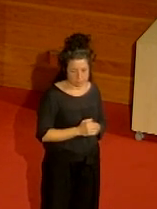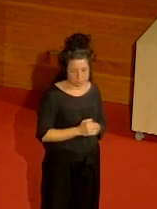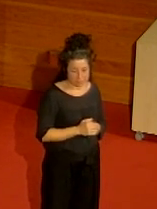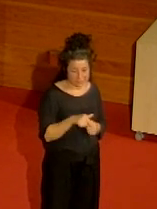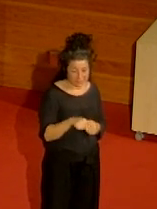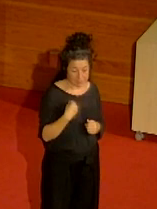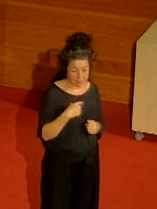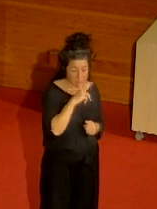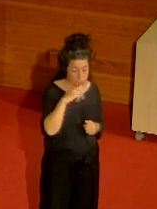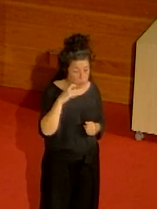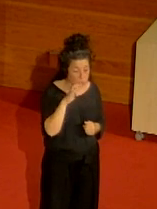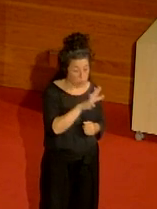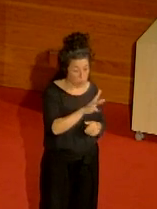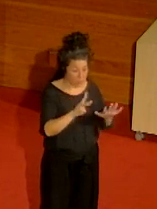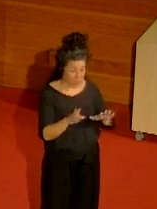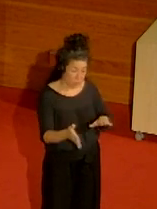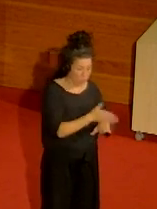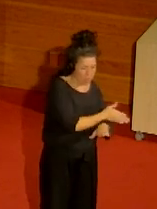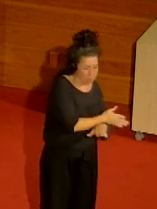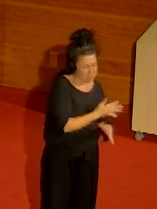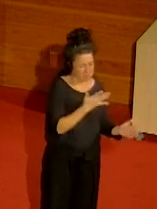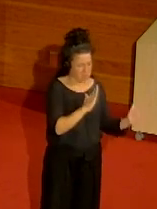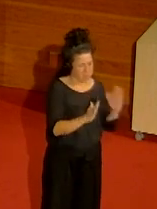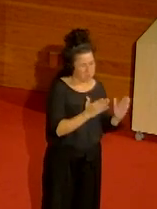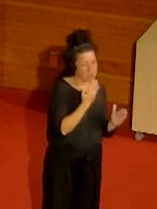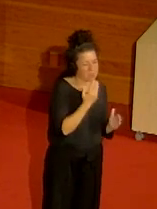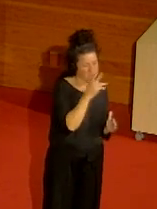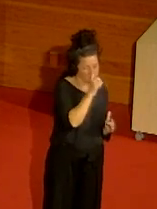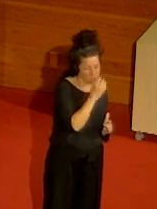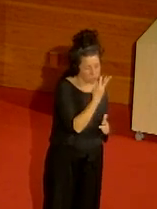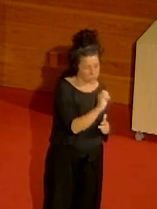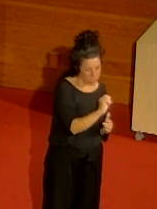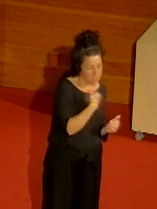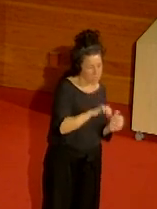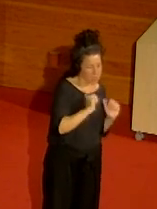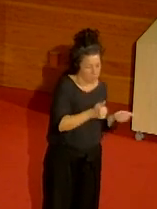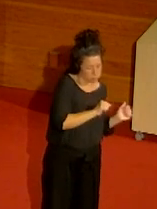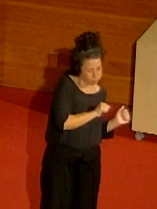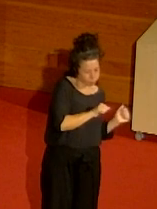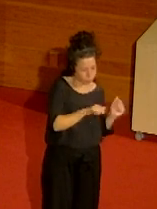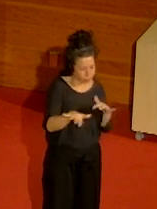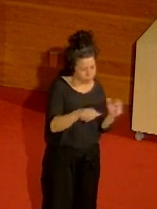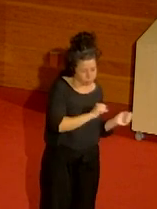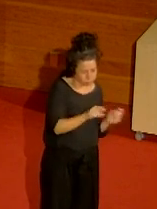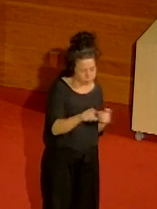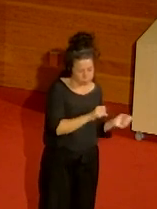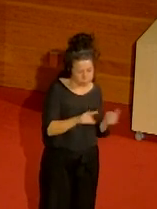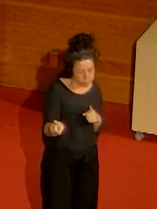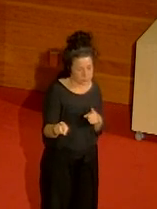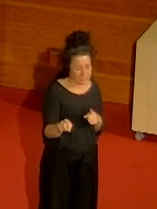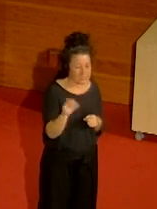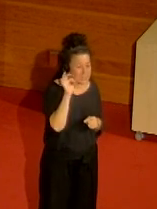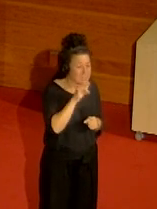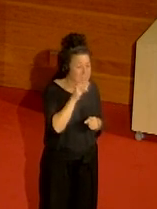ya en los años 30 ya empieza a ver unas varias olas migratorias seguían en ese a finales del